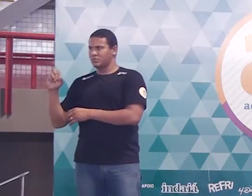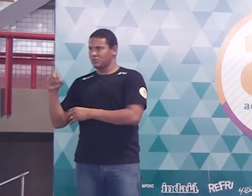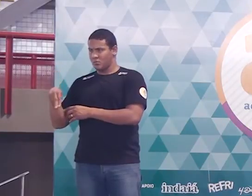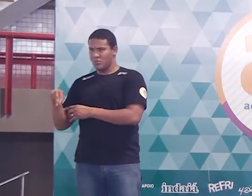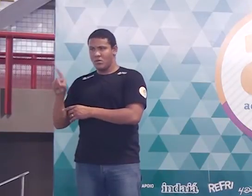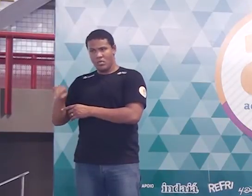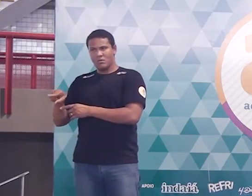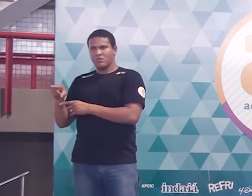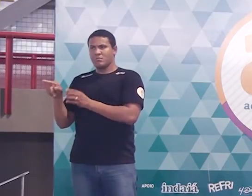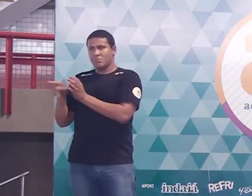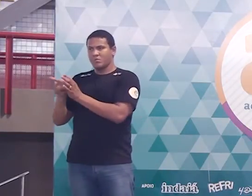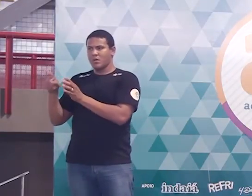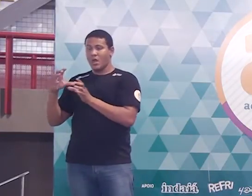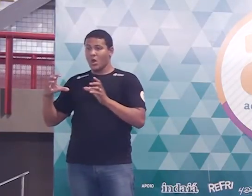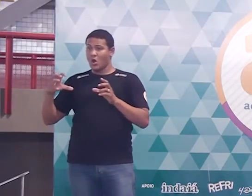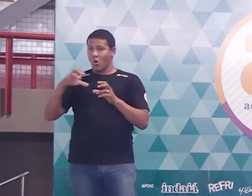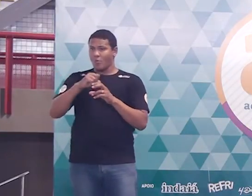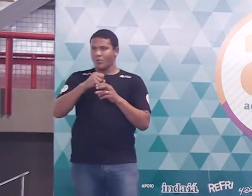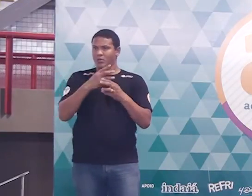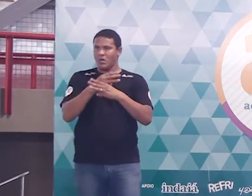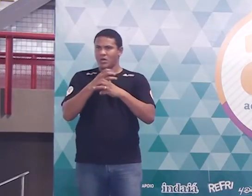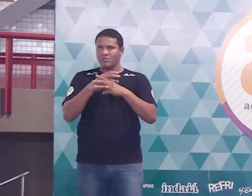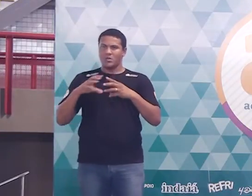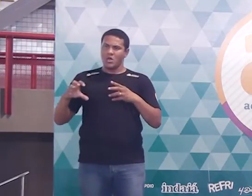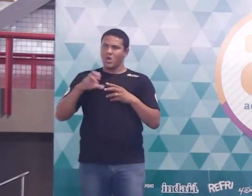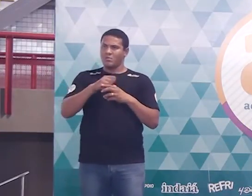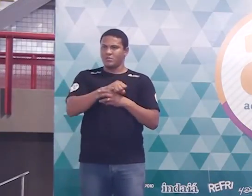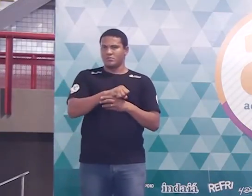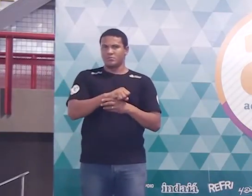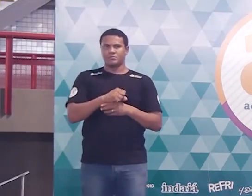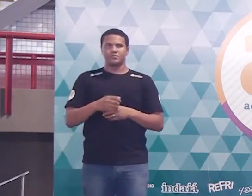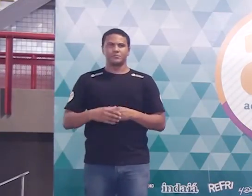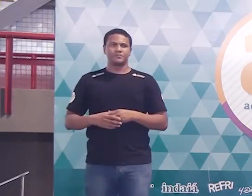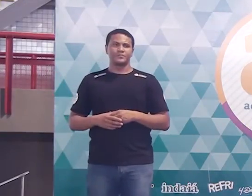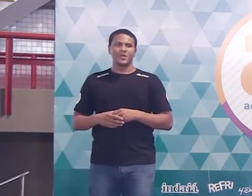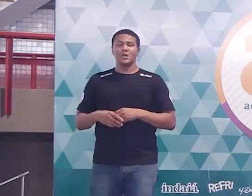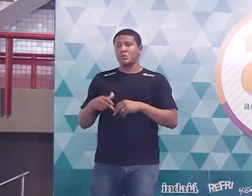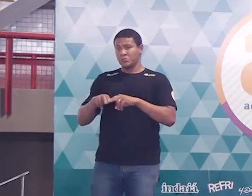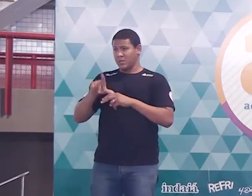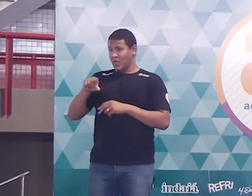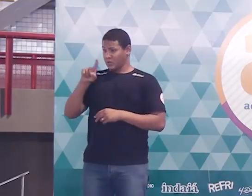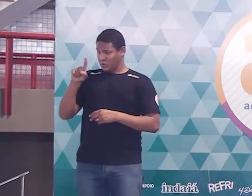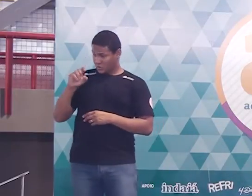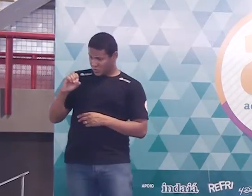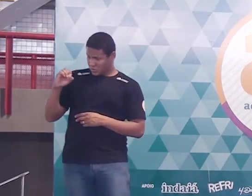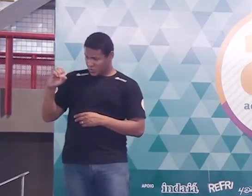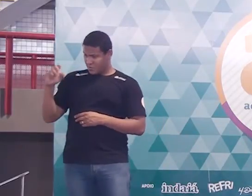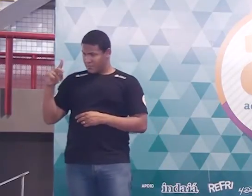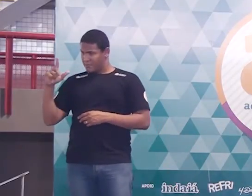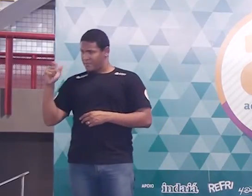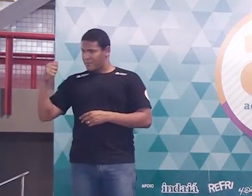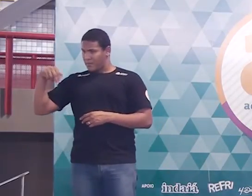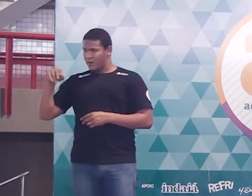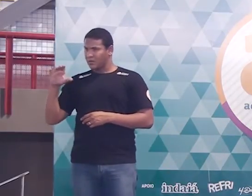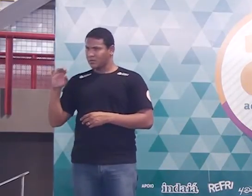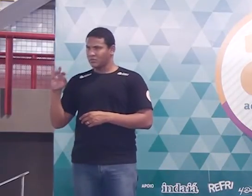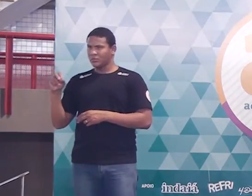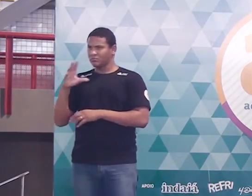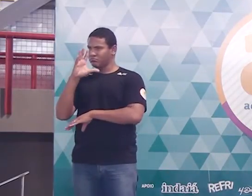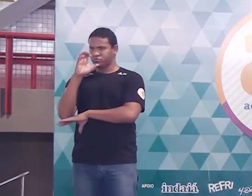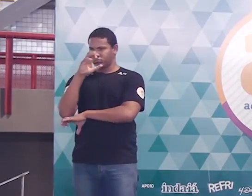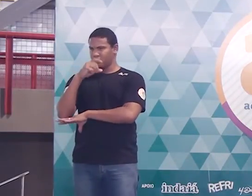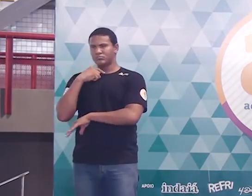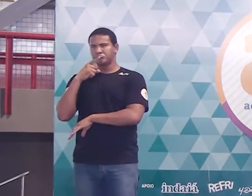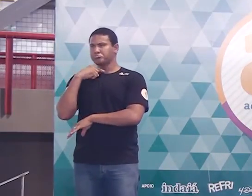alimentam do fitoplâncton, certo? Uma coisa é certa, o zooplâncton não faz fotossíntese,